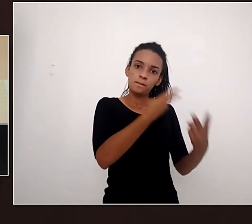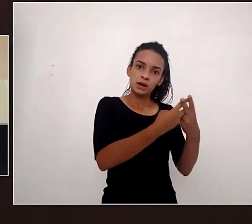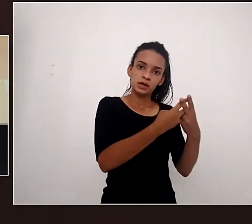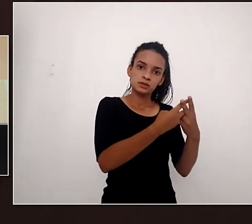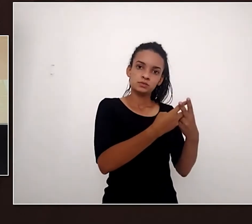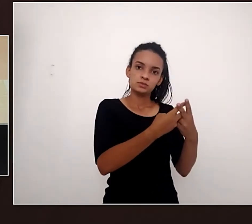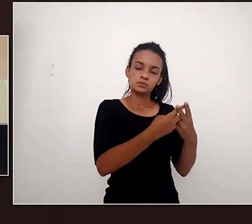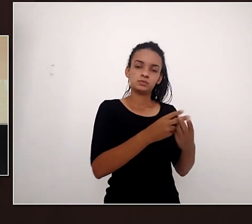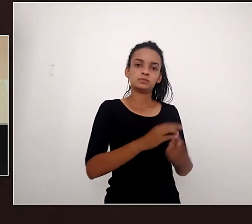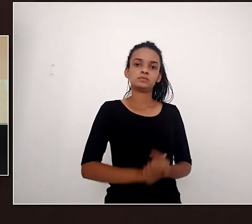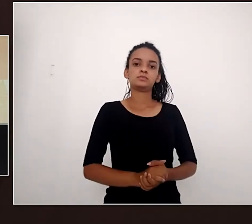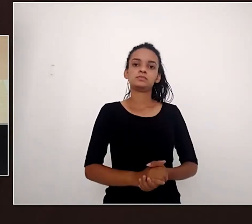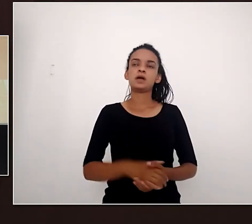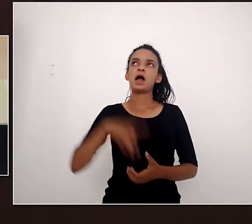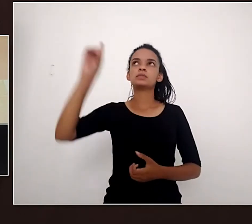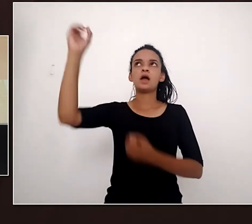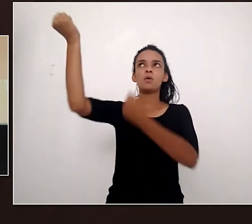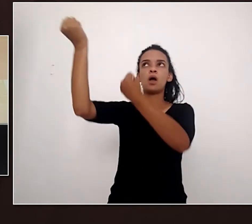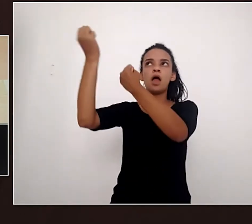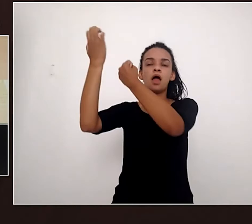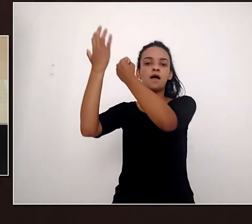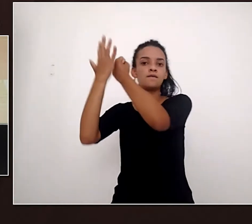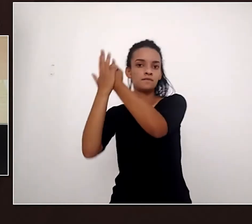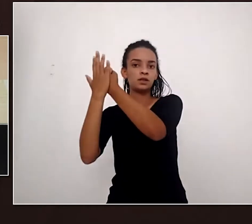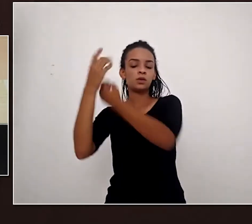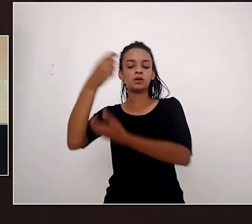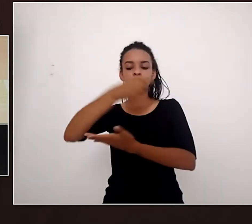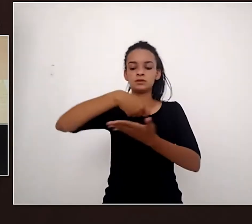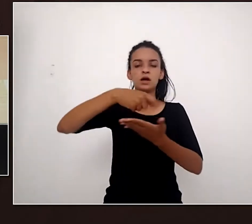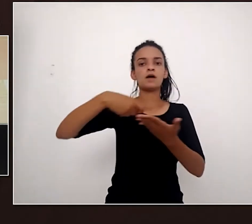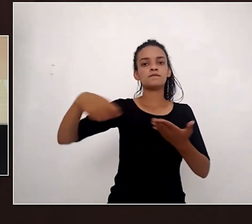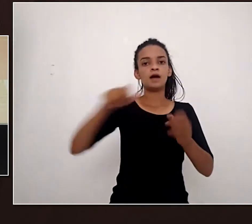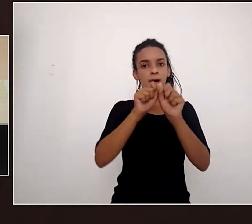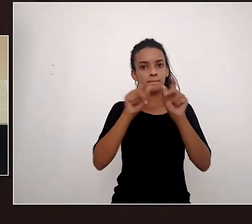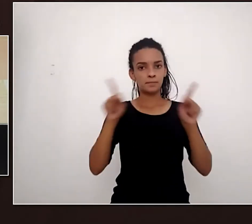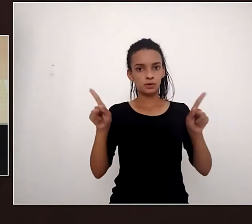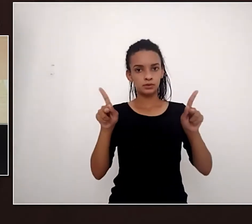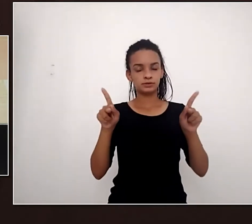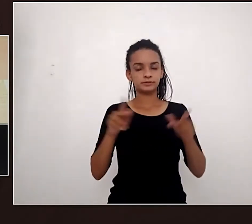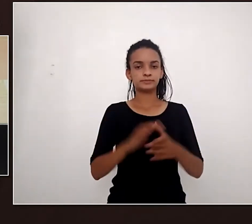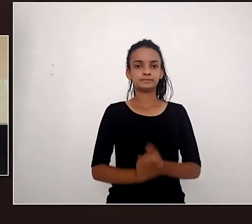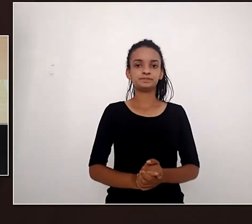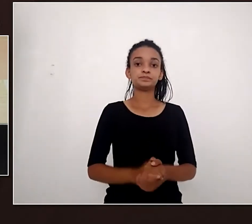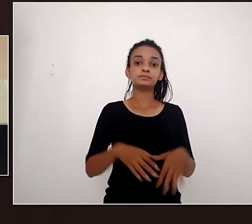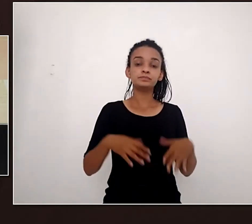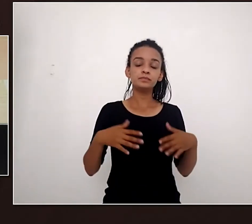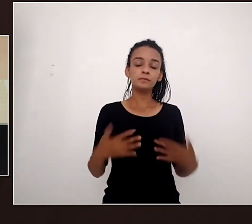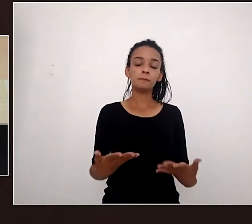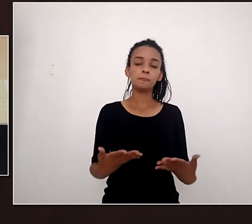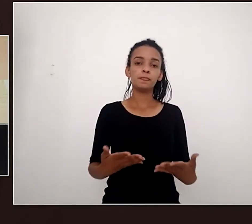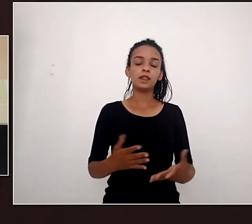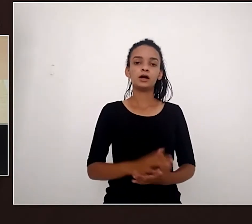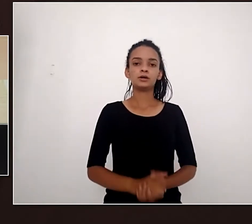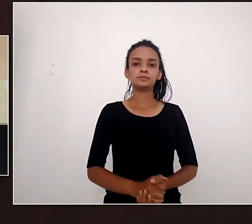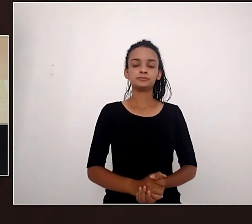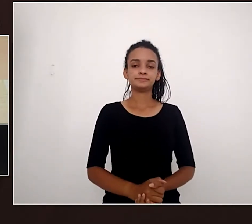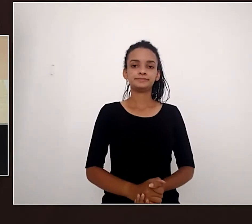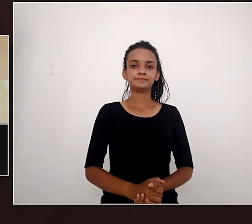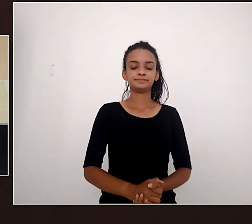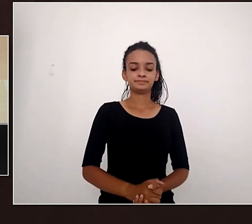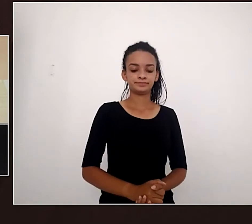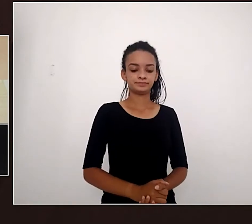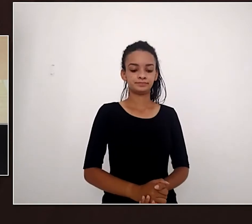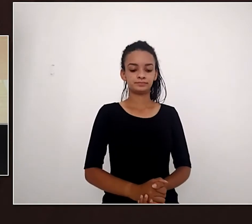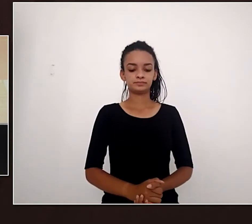de Apocalipse. Vocês se situarem, tá, no contexto. Aí então eu vou falar do